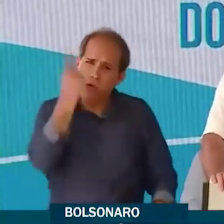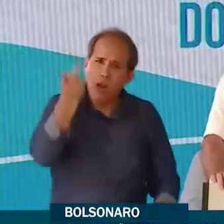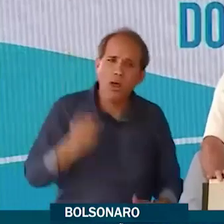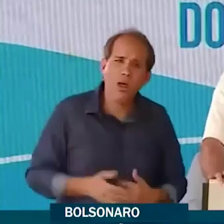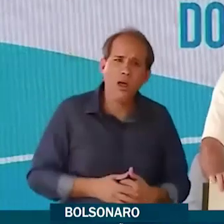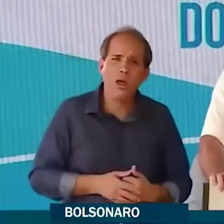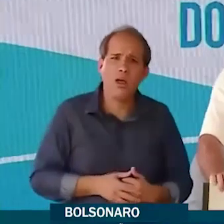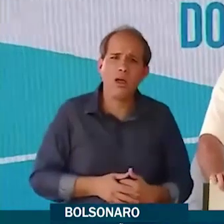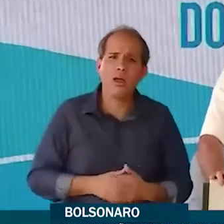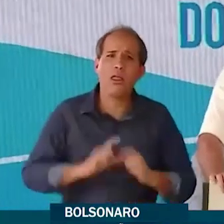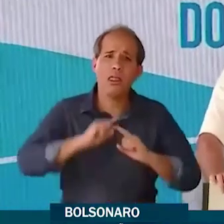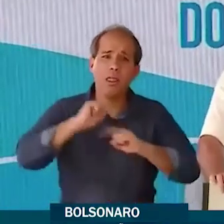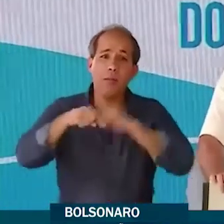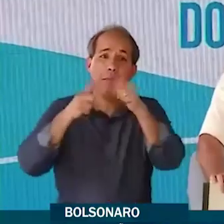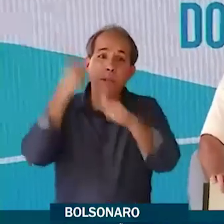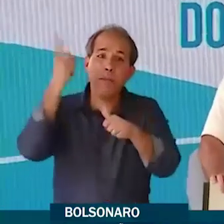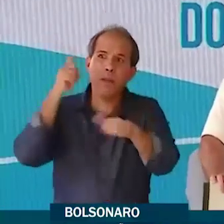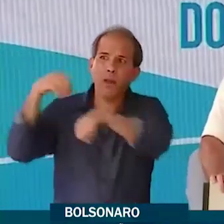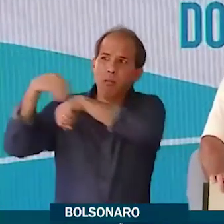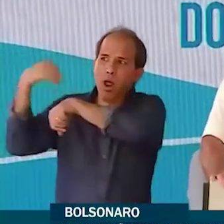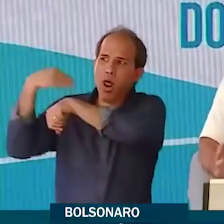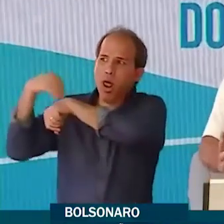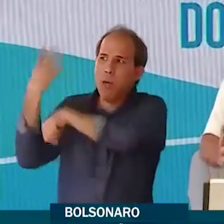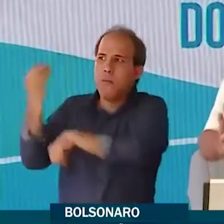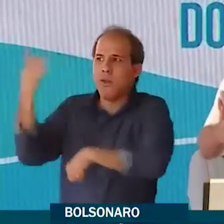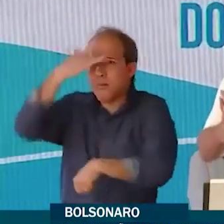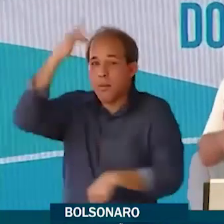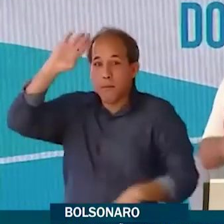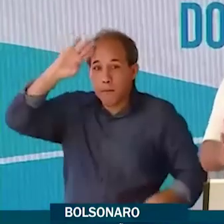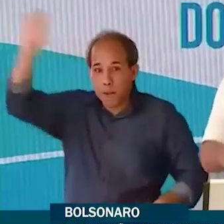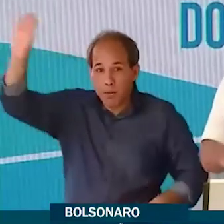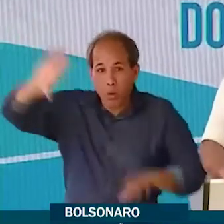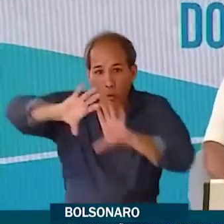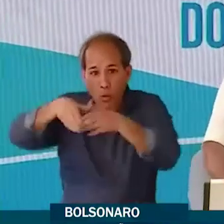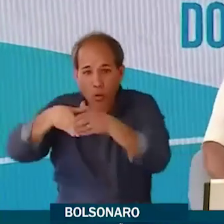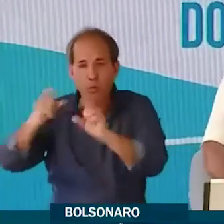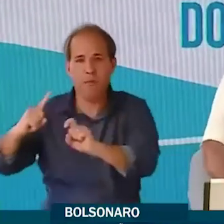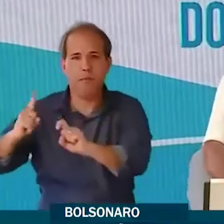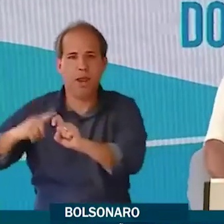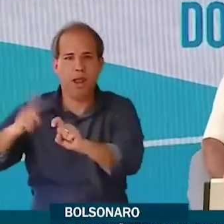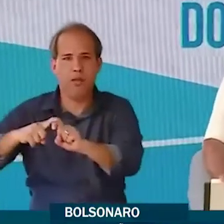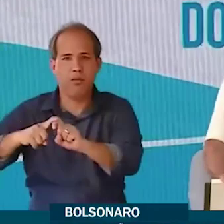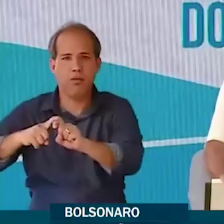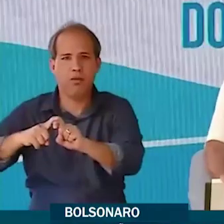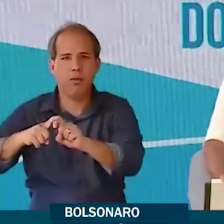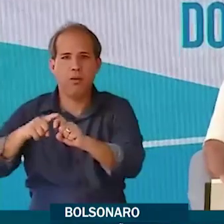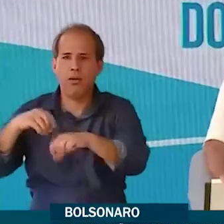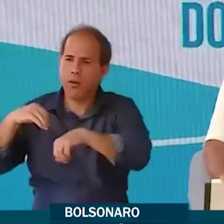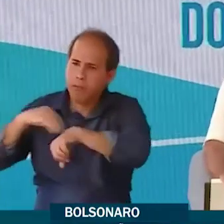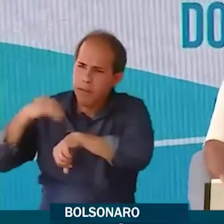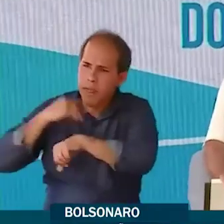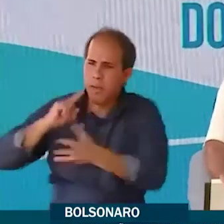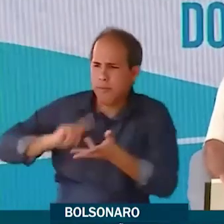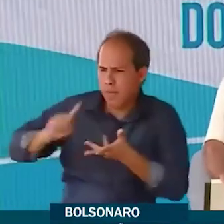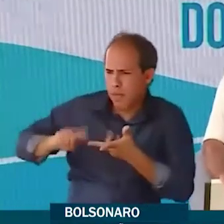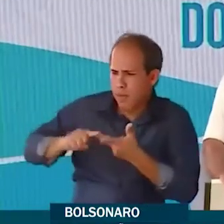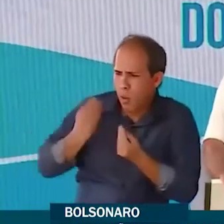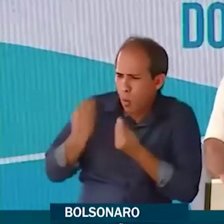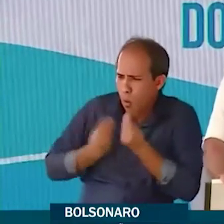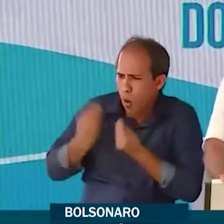apresentar depois de ouvido muita gente em especial médicos me apresentar